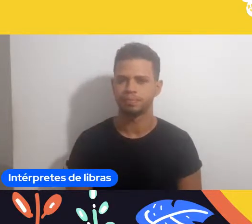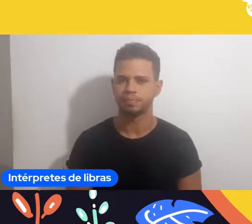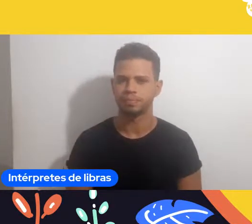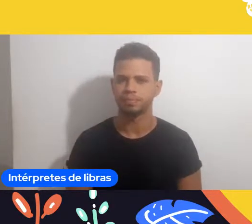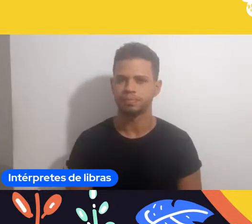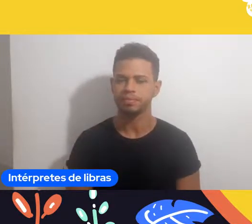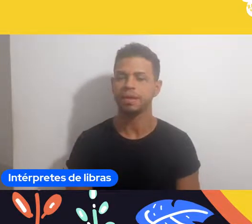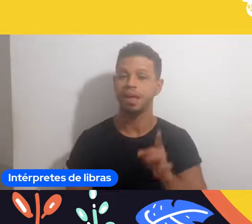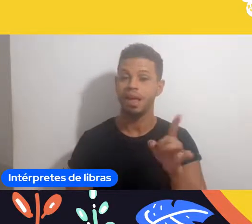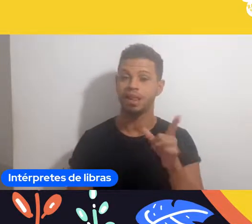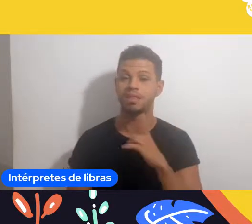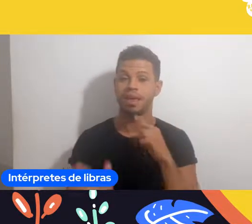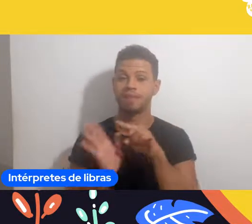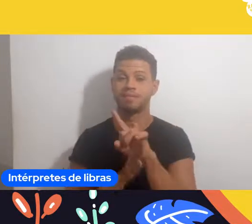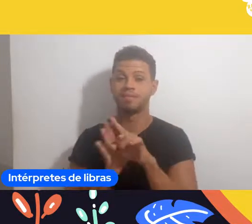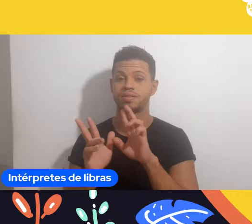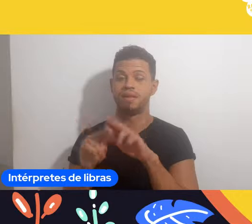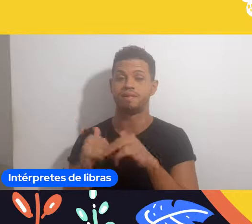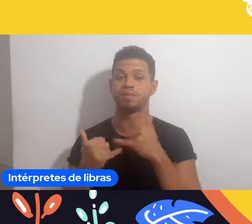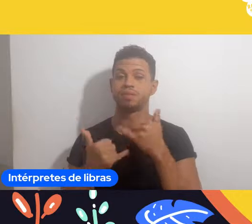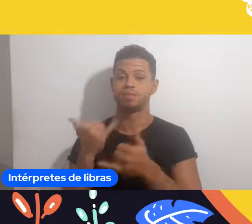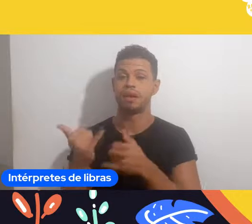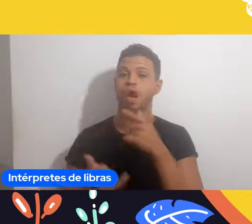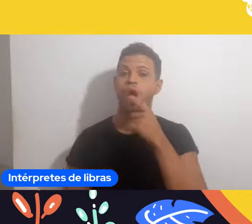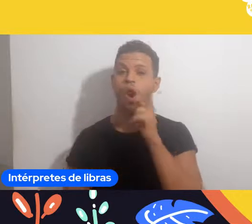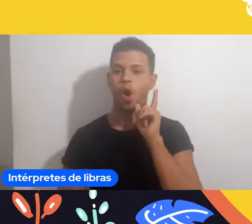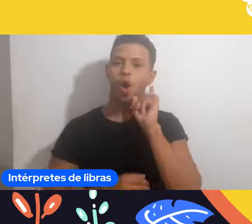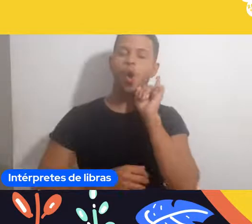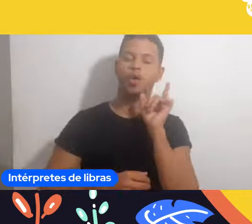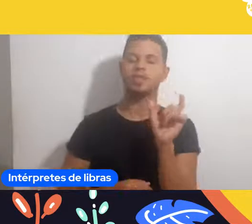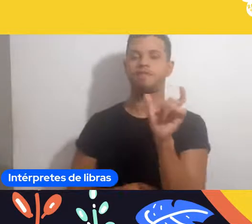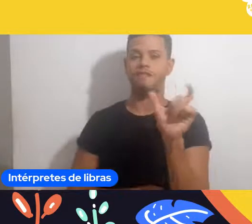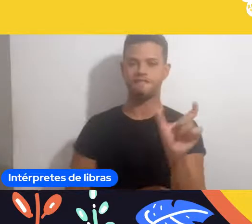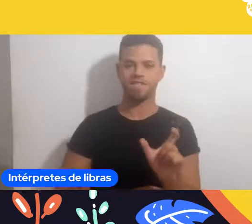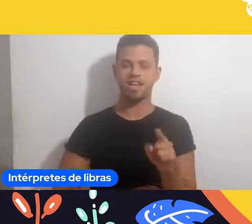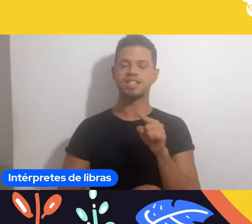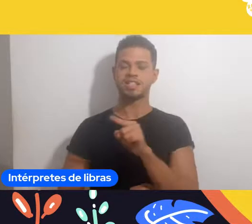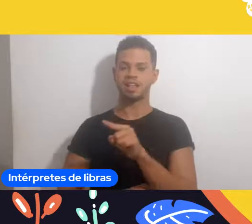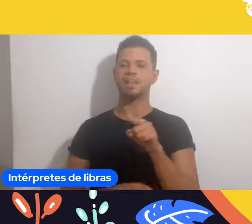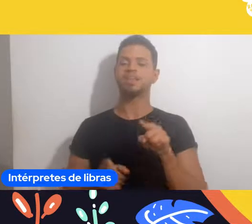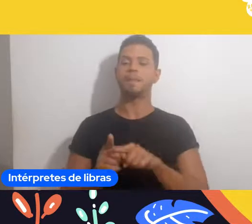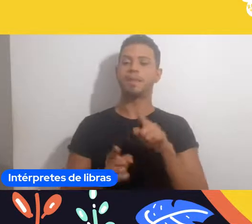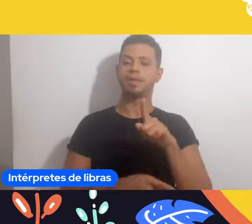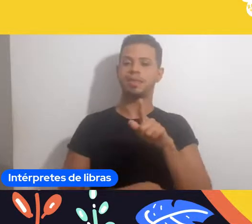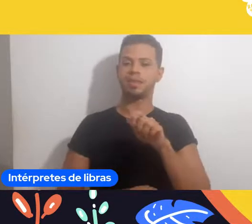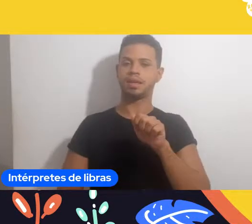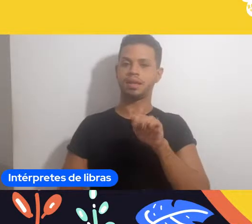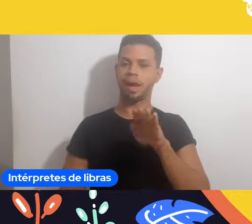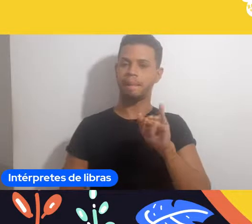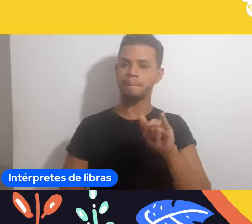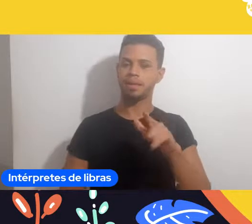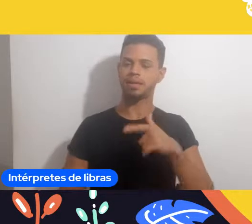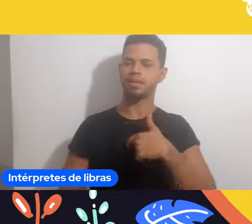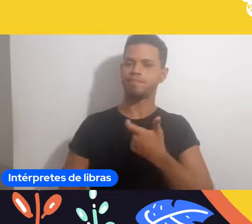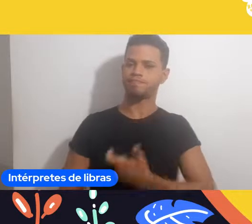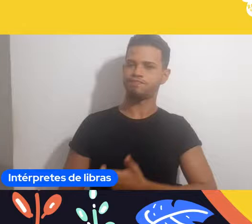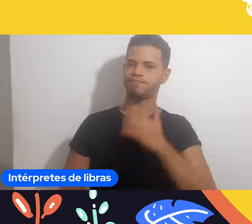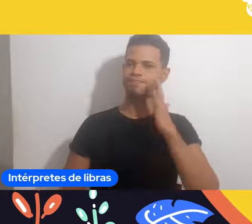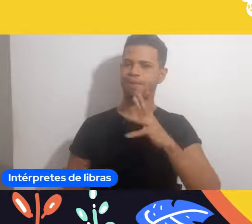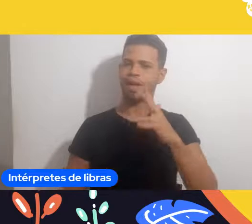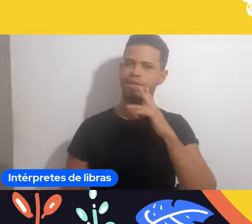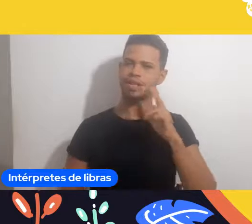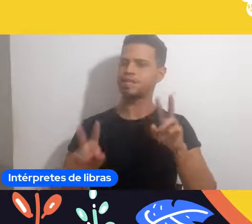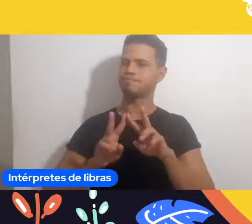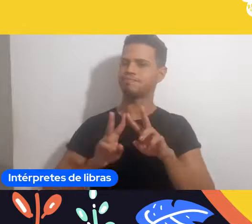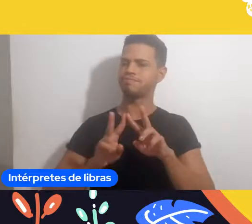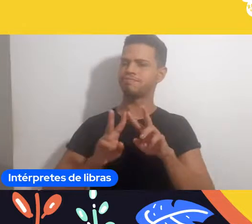brincar também, ontem eu peguei umas frases dela, de Gabi também, que me fez refletir muito sobre que o brincar é